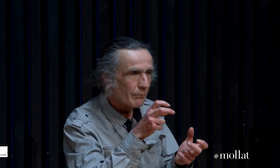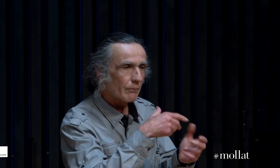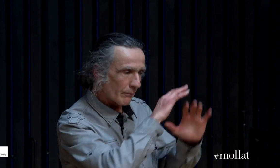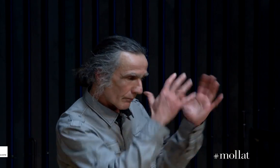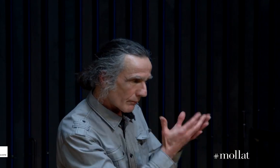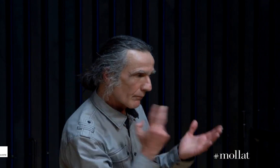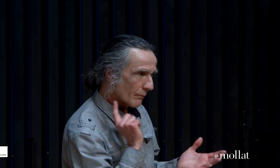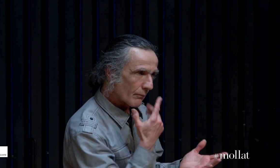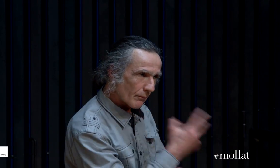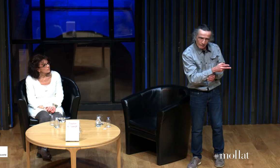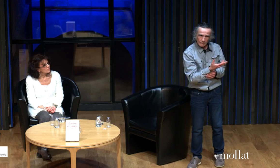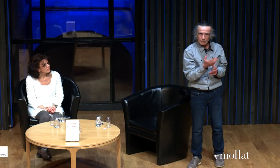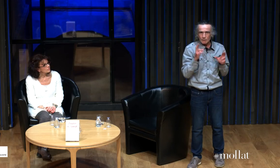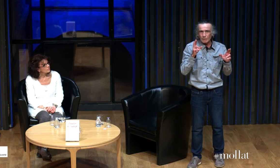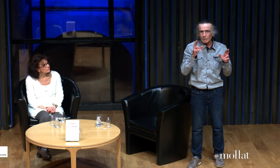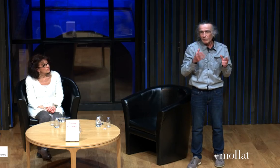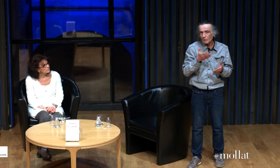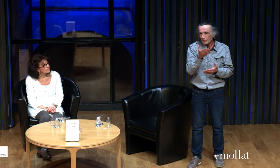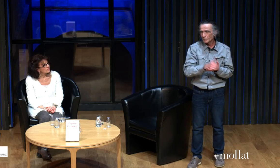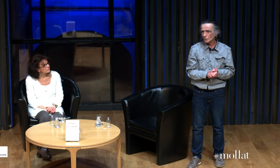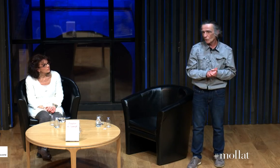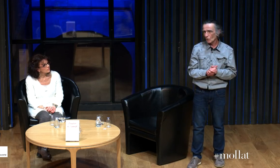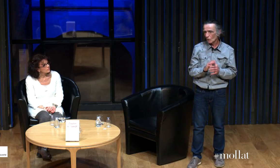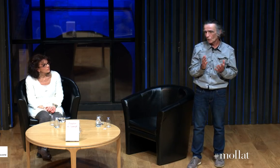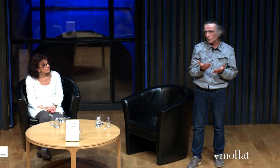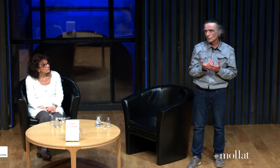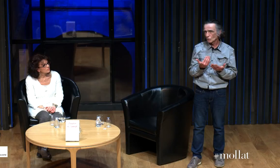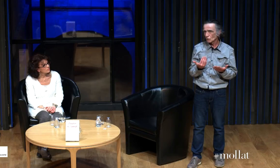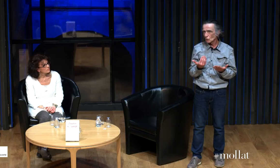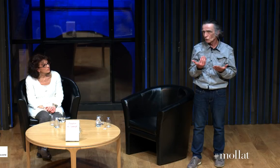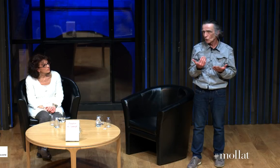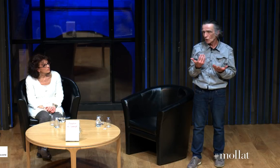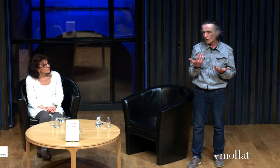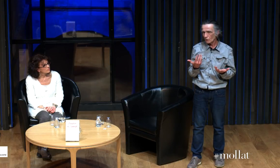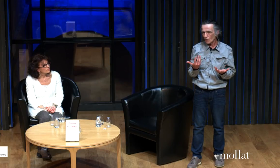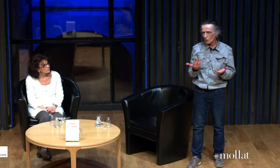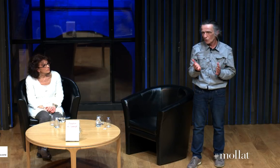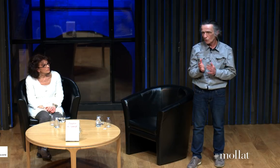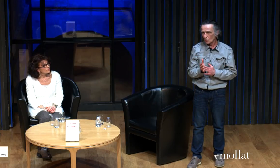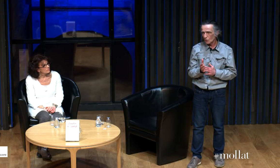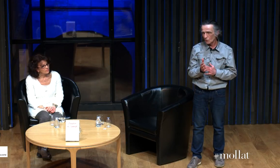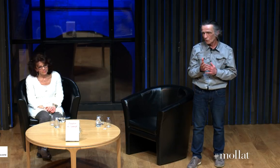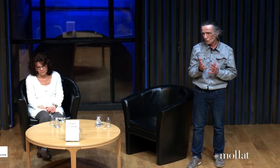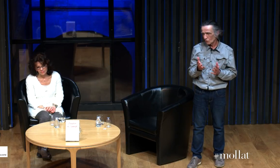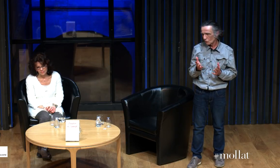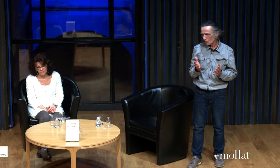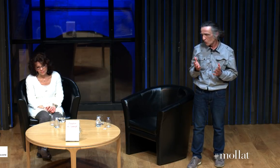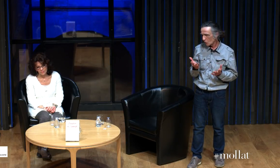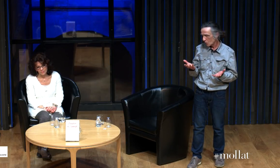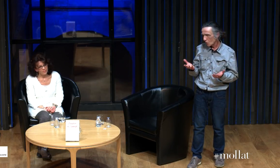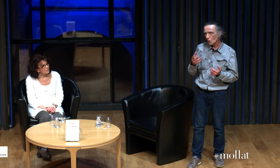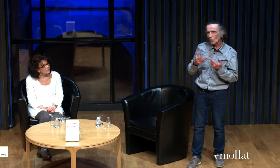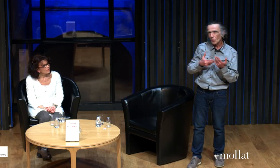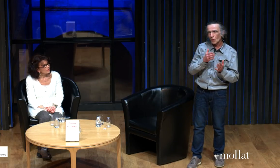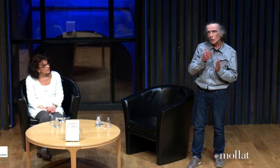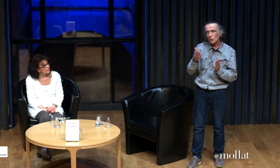l'avenir, c'est que, via cet ouvrage et via nos paroles, la société puisse prendre vraiment conscience de ce qui se passe actuellement pour les sourds.